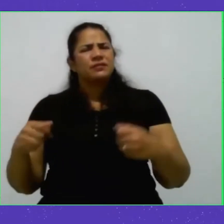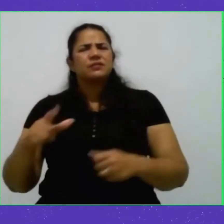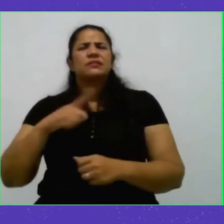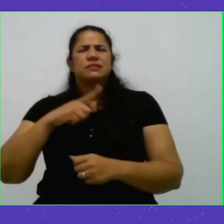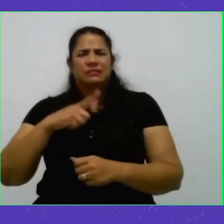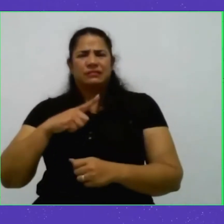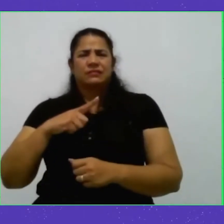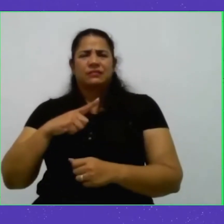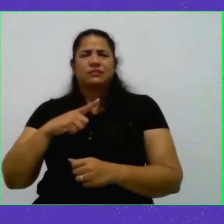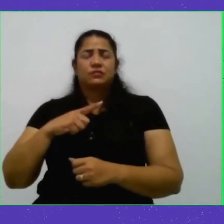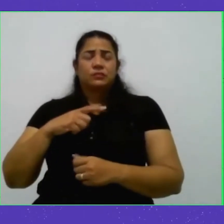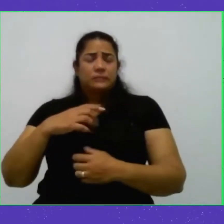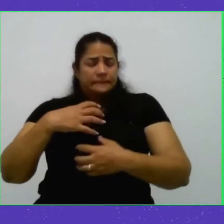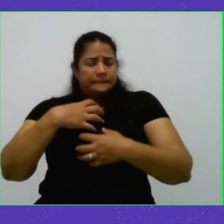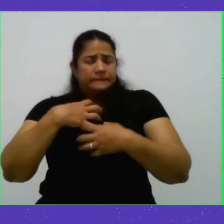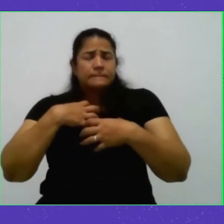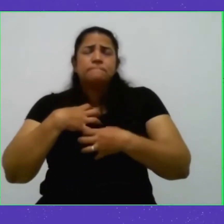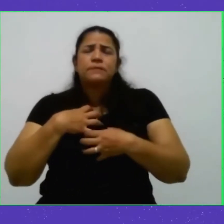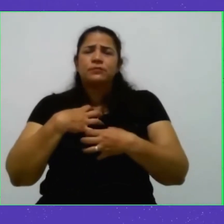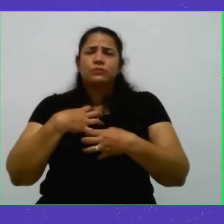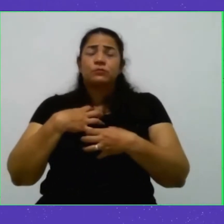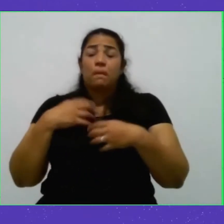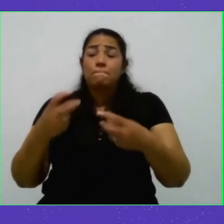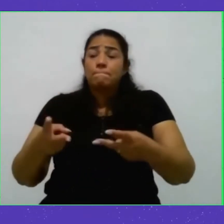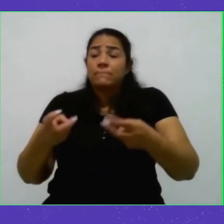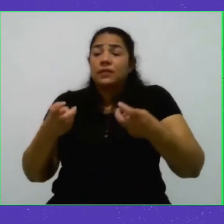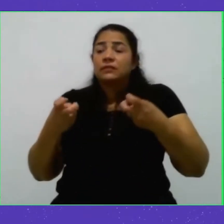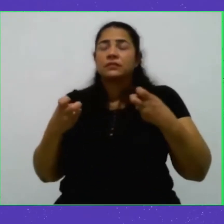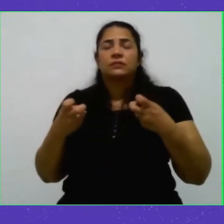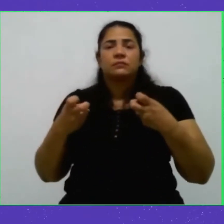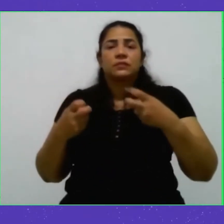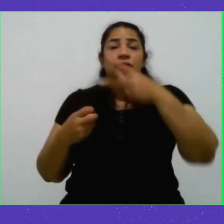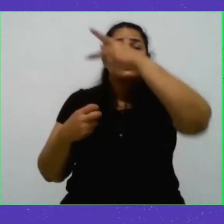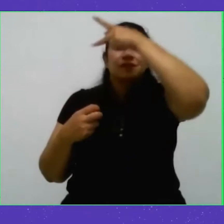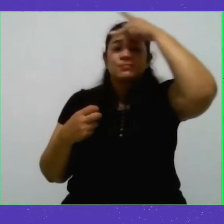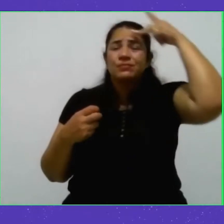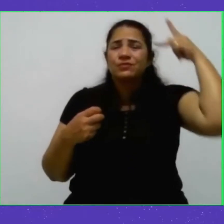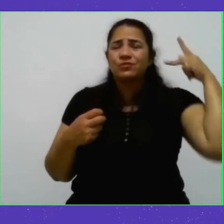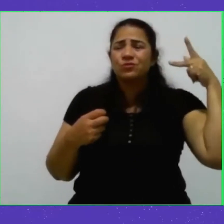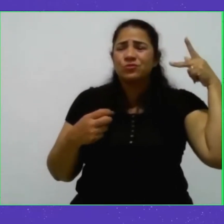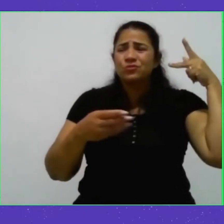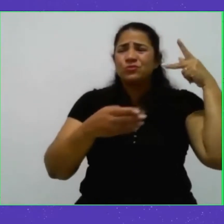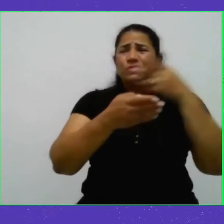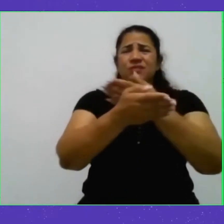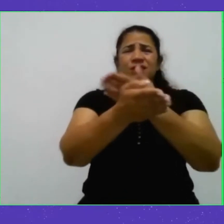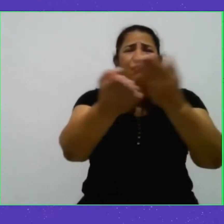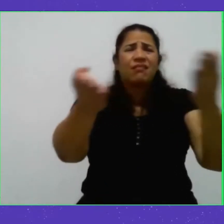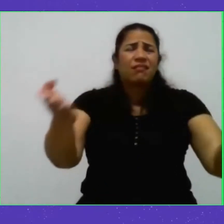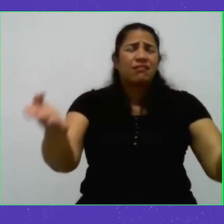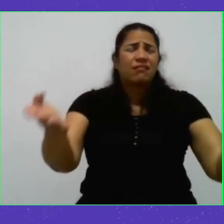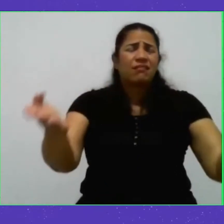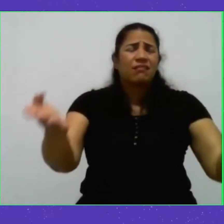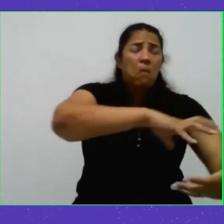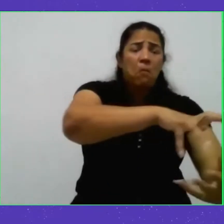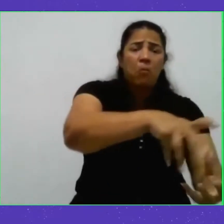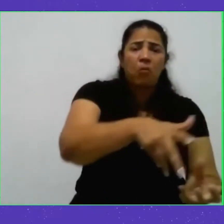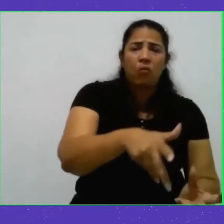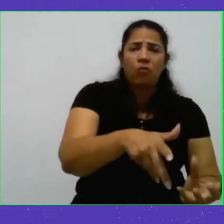vai ter esse sentimento. Você não vai chorar por essa causa.